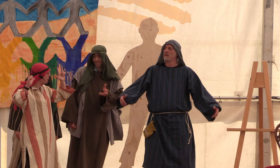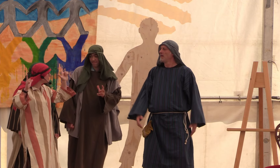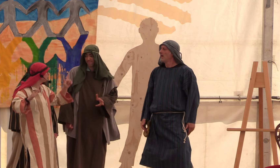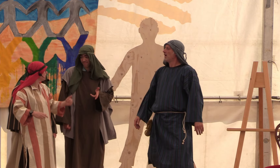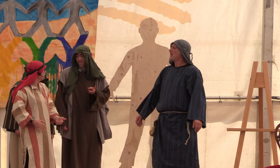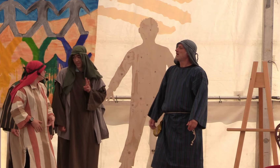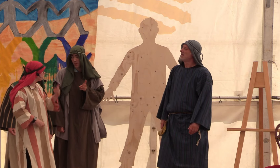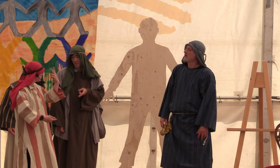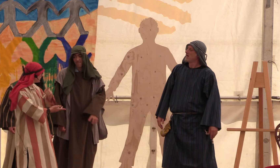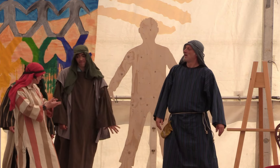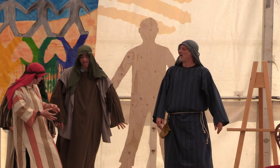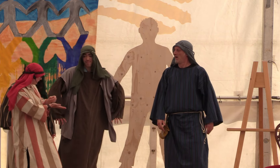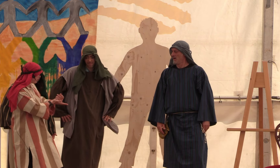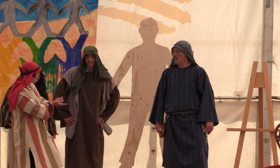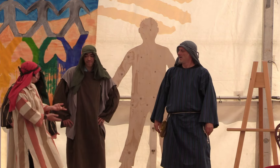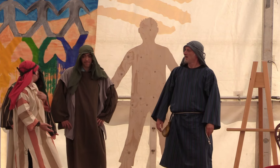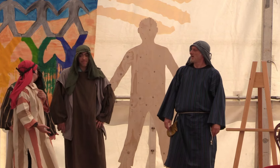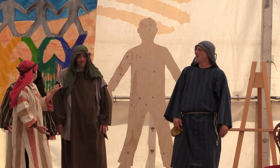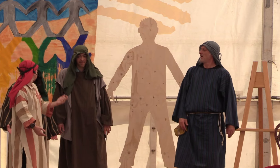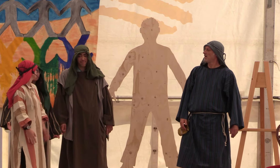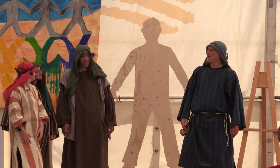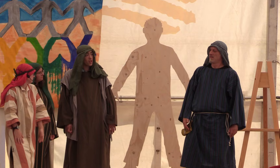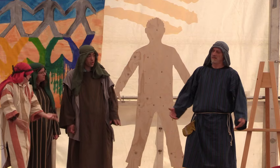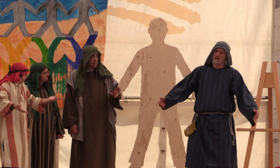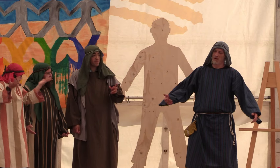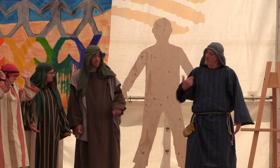machst Party und schaust nicht auf dein Geldpech.